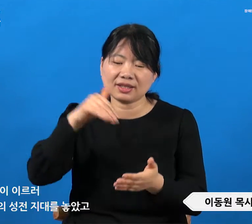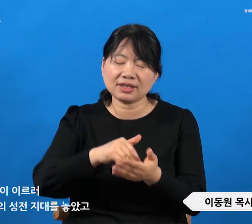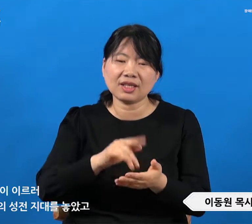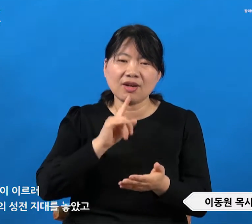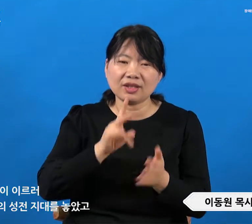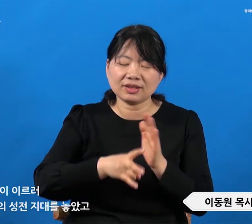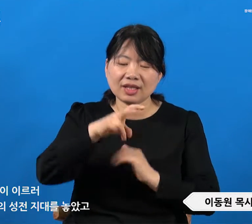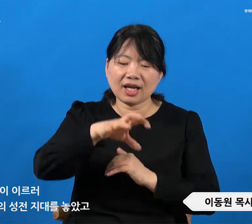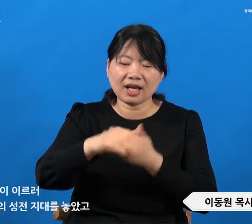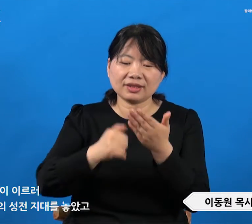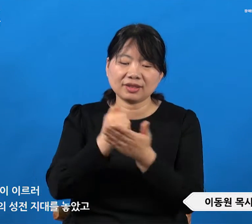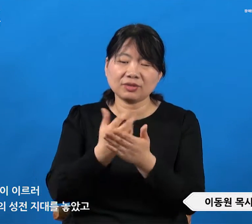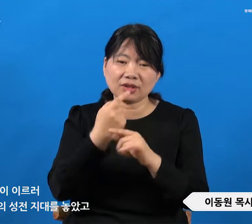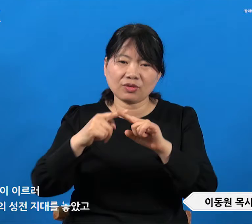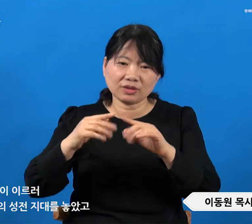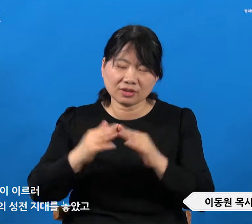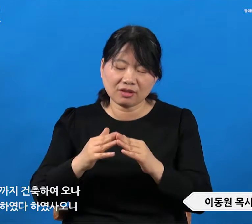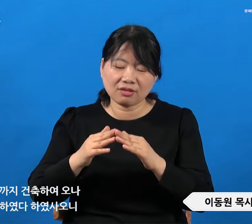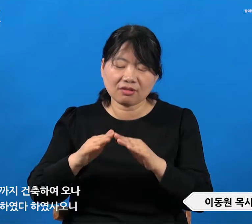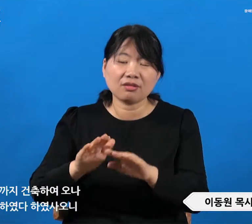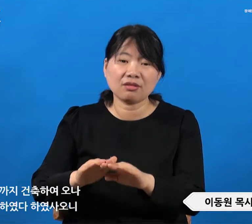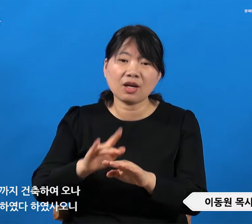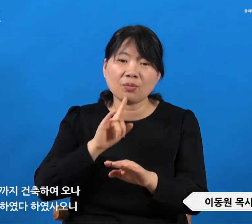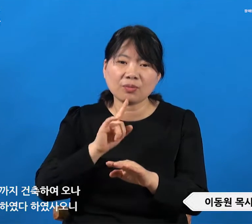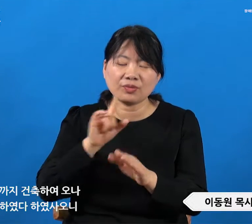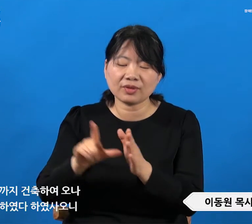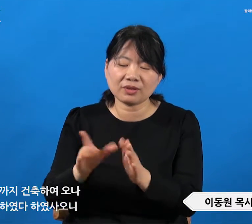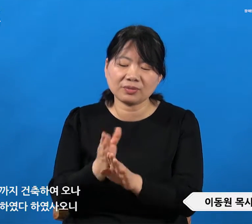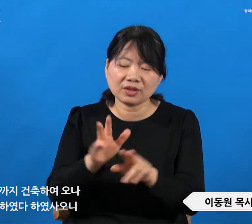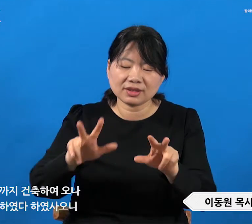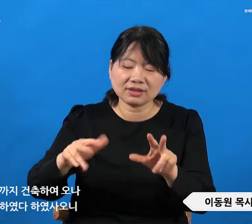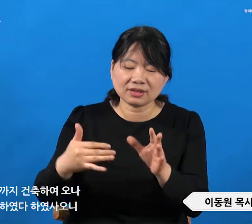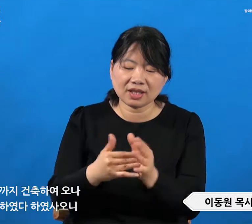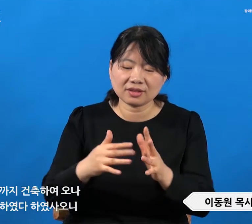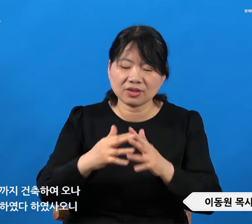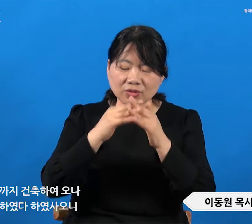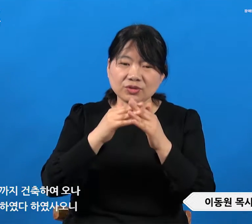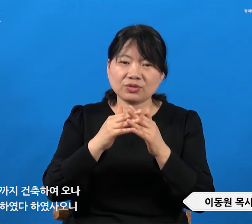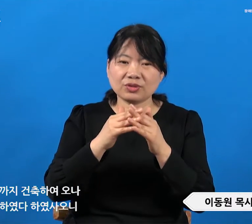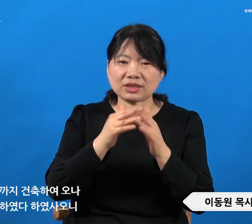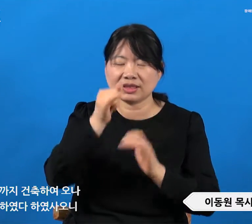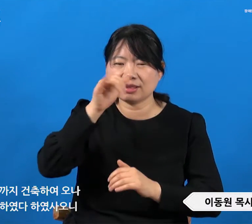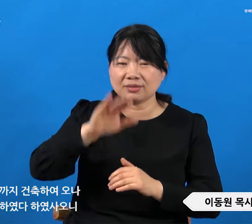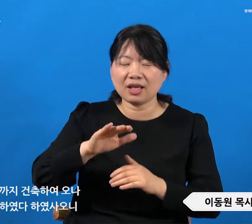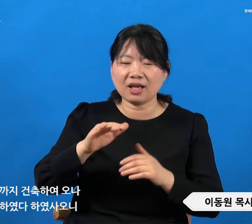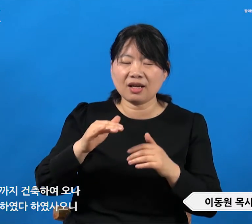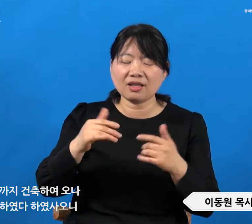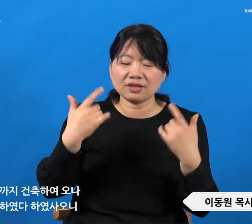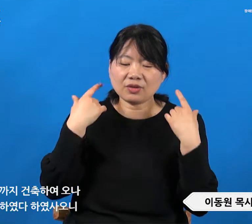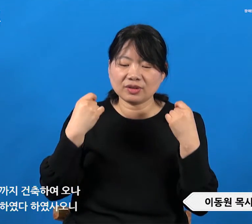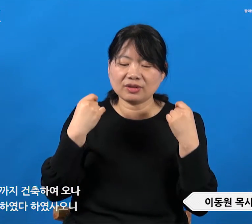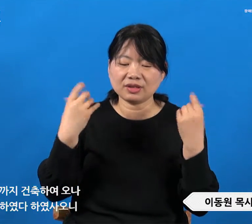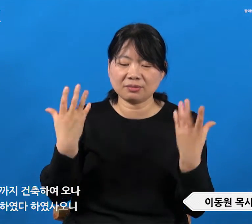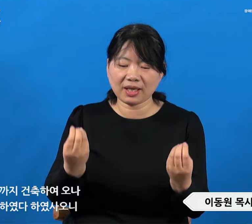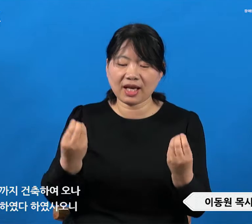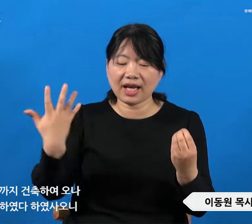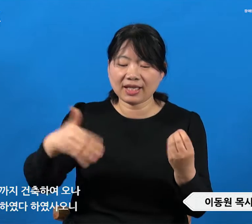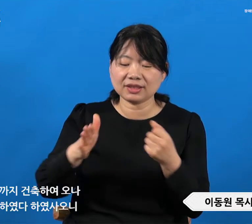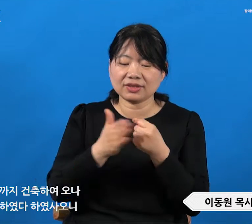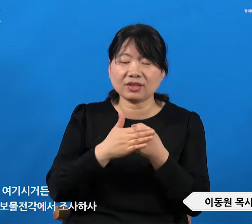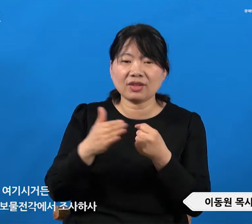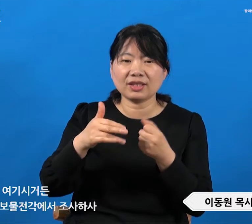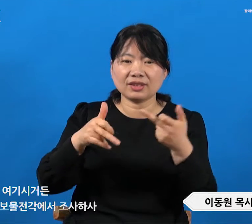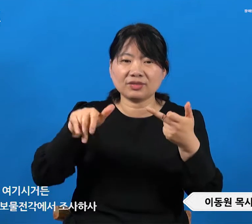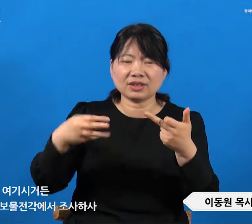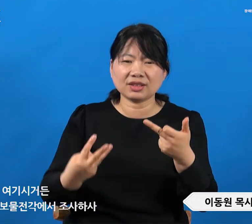이르러 예루살렘 하나님의 성전 지대를 놓았고 그때로부터 지금까지 건축하여 오나 아직도 마치지 못하였다